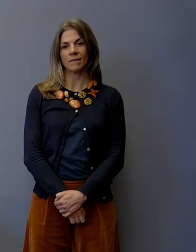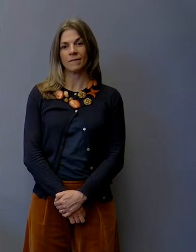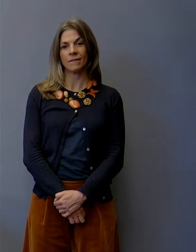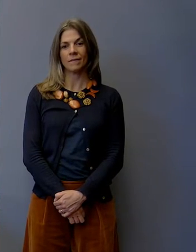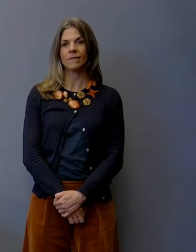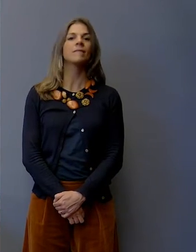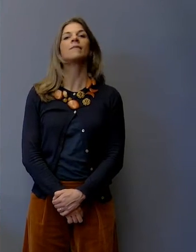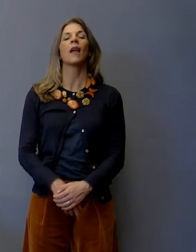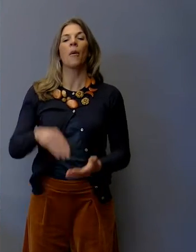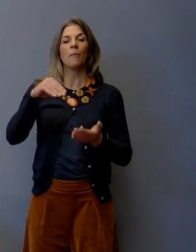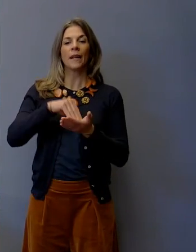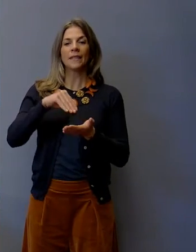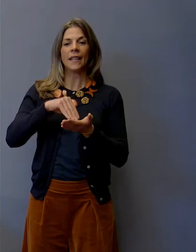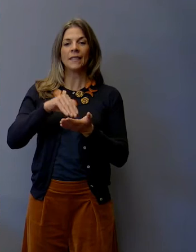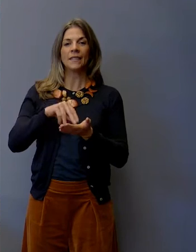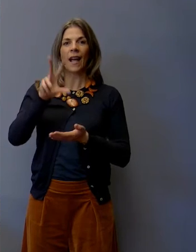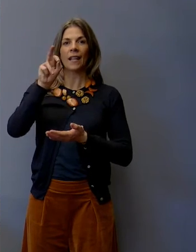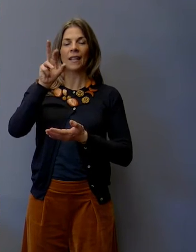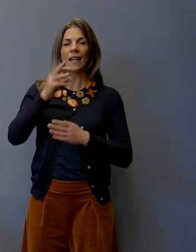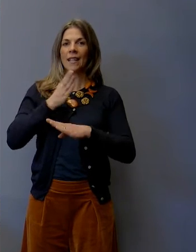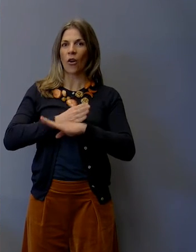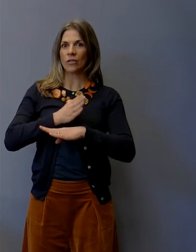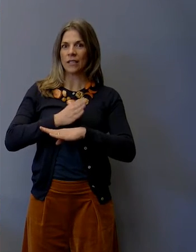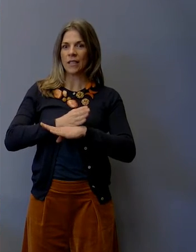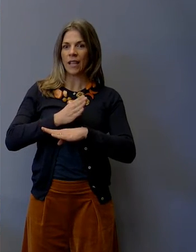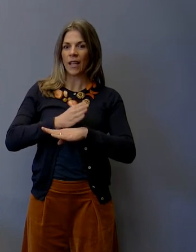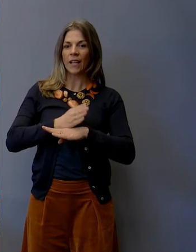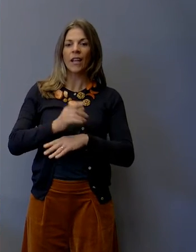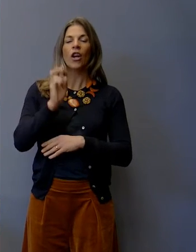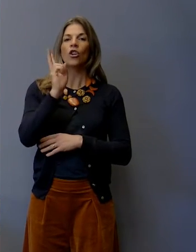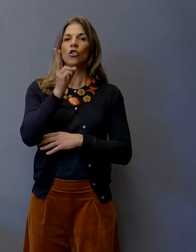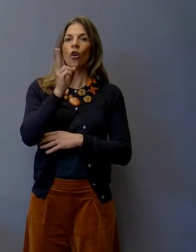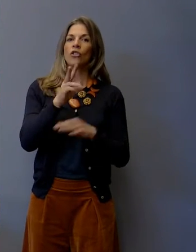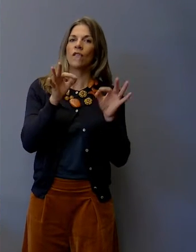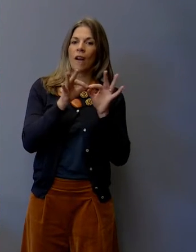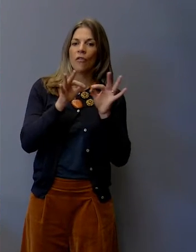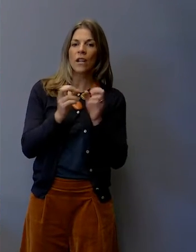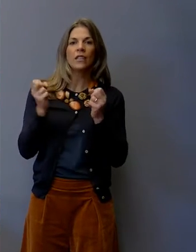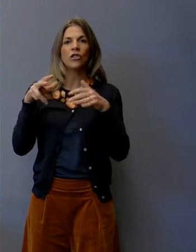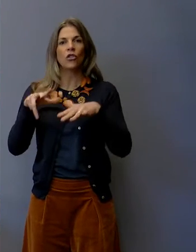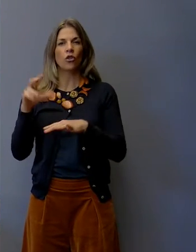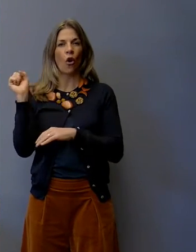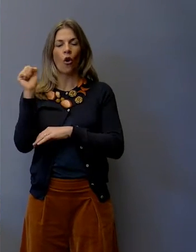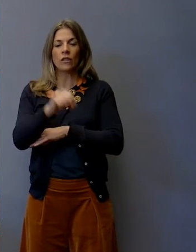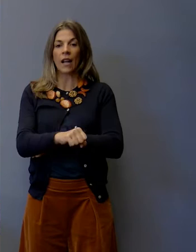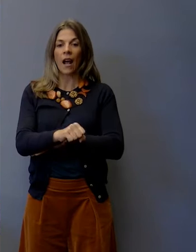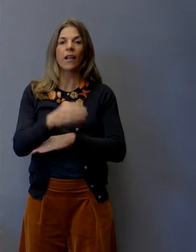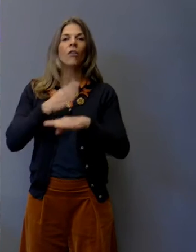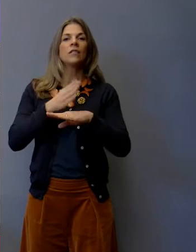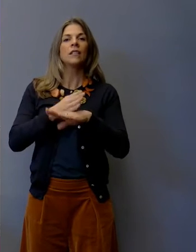in presenza a 30 consiglieri presenti 12 voti favorevoli 18 contrari consiglieri